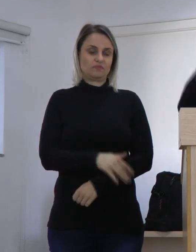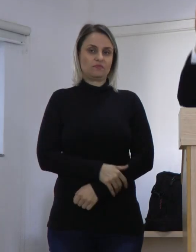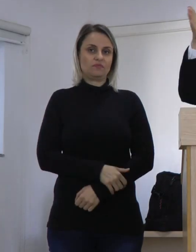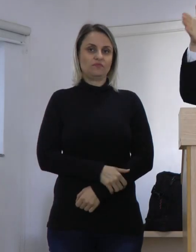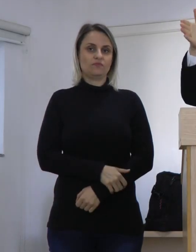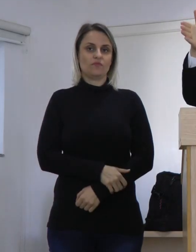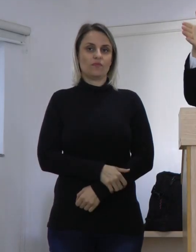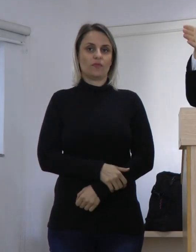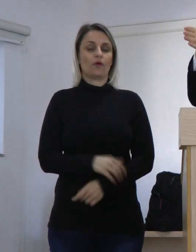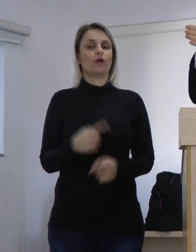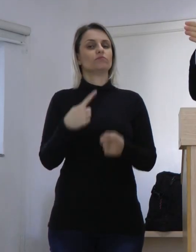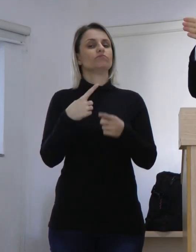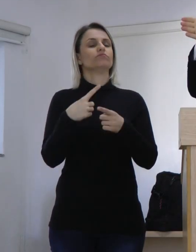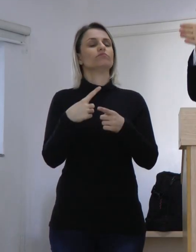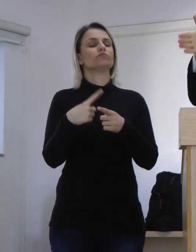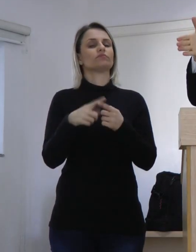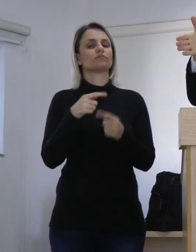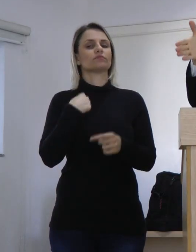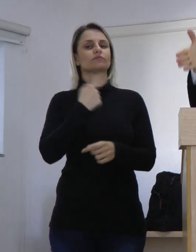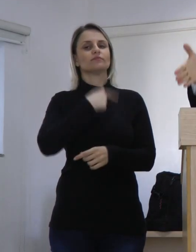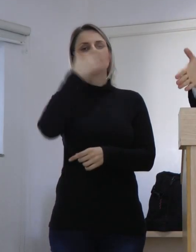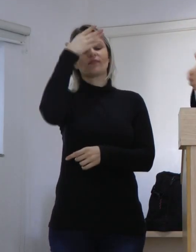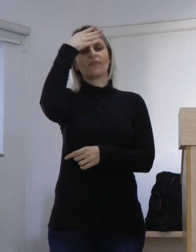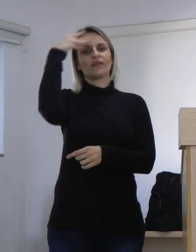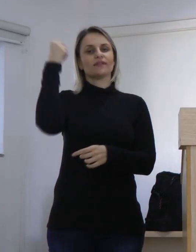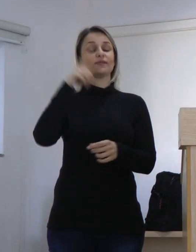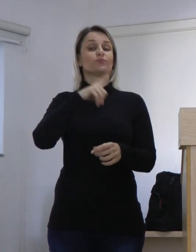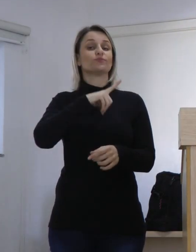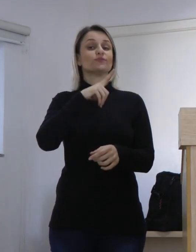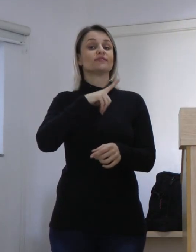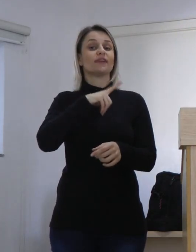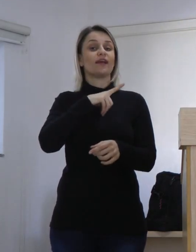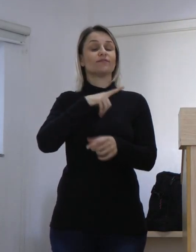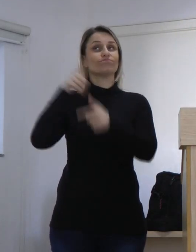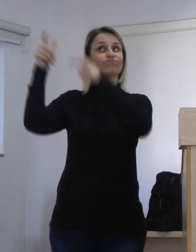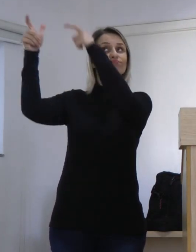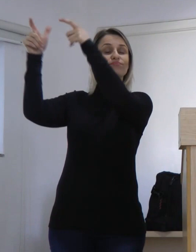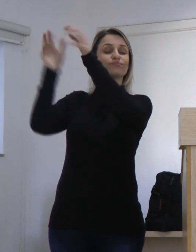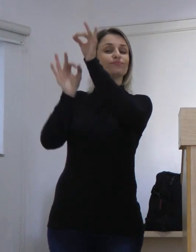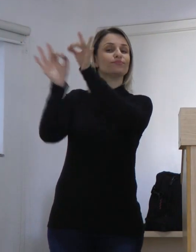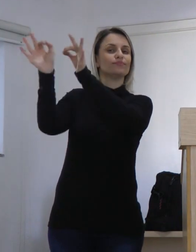A gente esquece que existe uma programação espiritual.